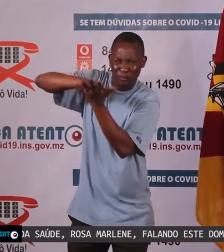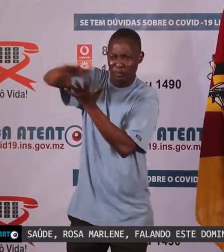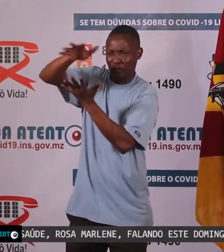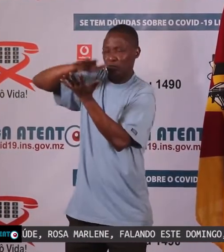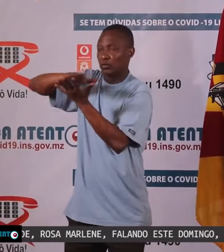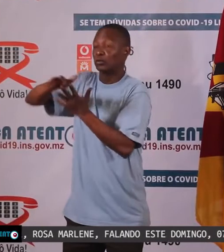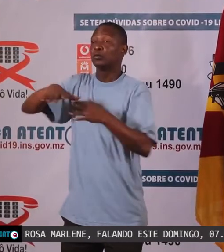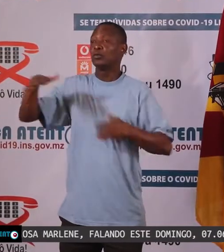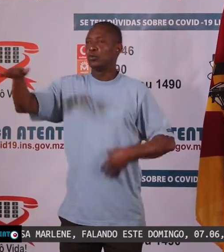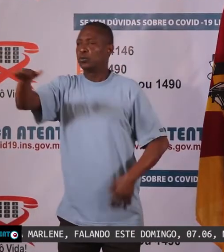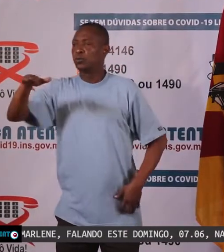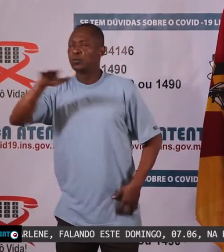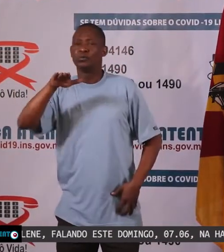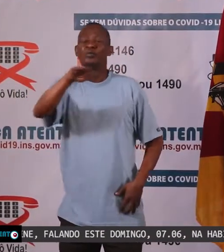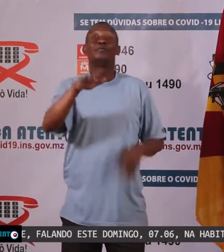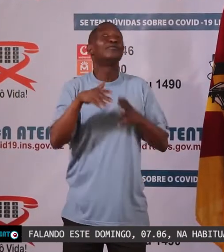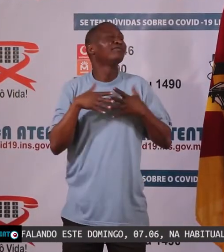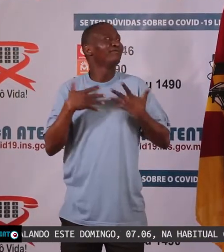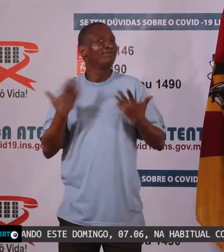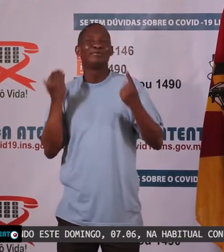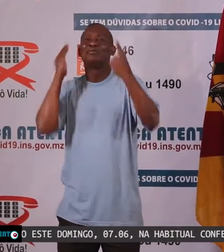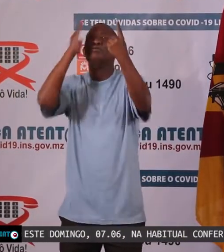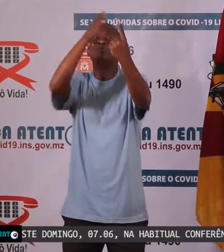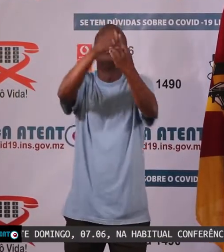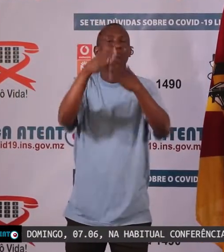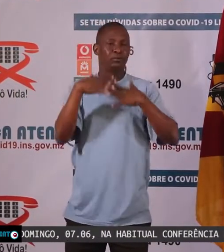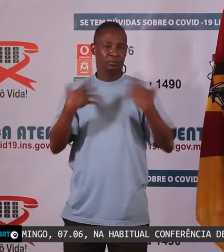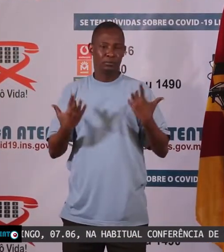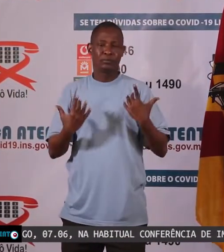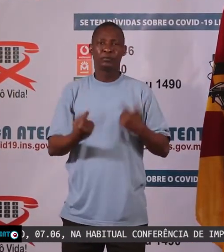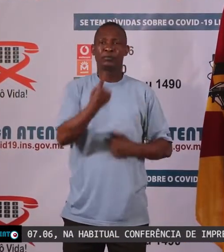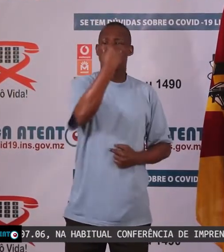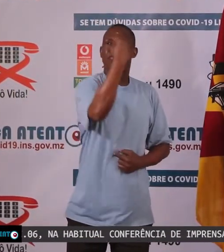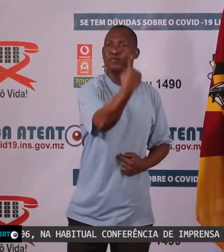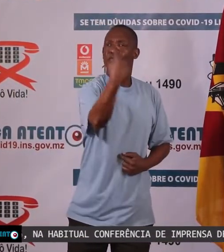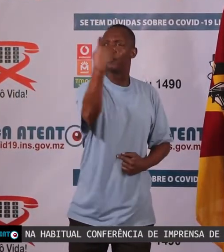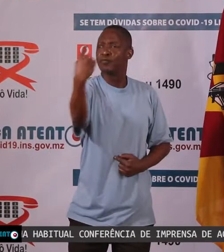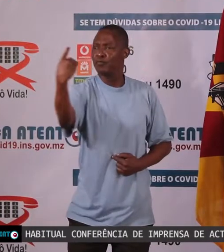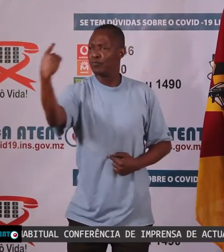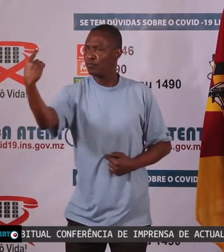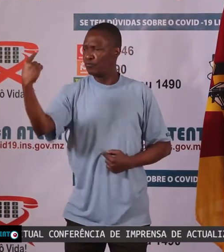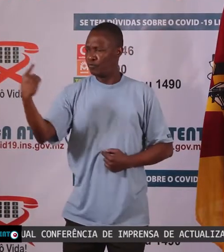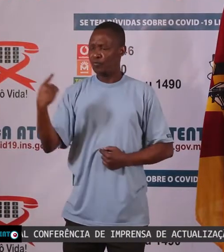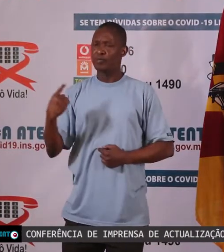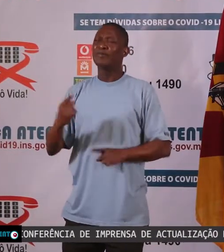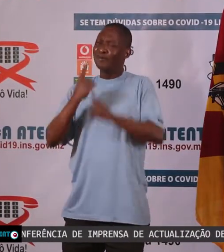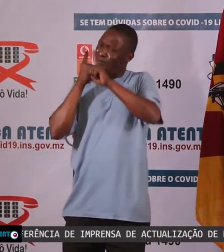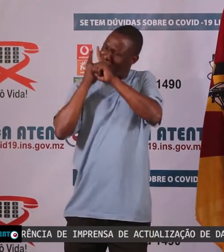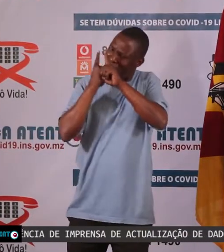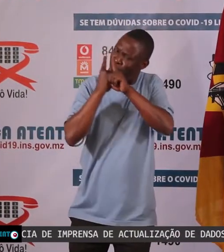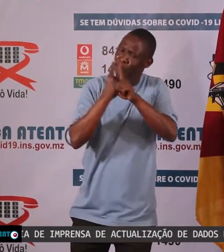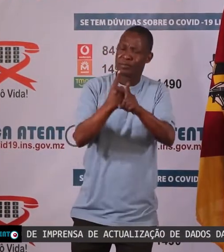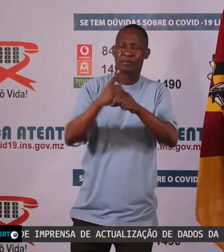um tenha um papel mais ativo e participativo na resposta a esta